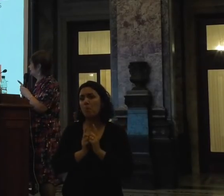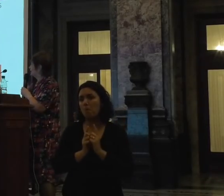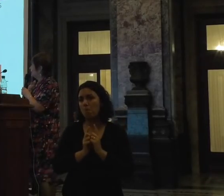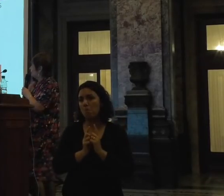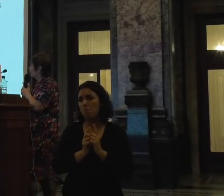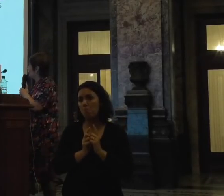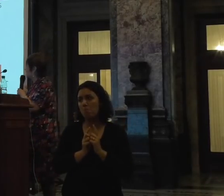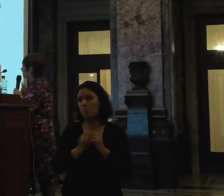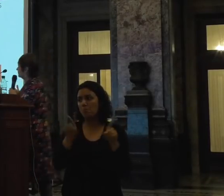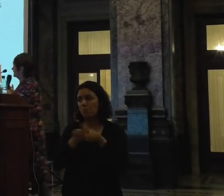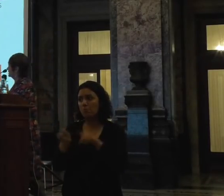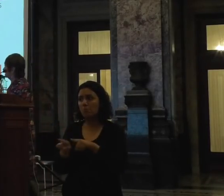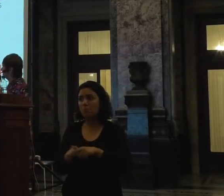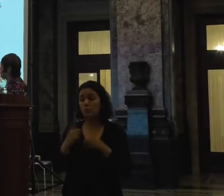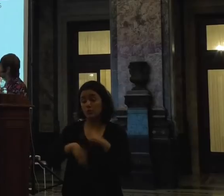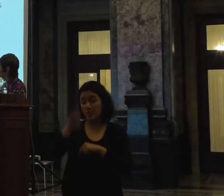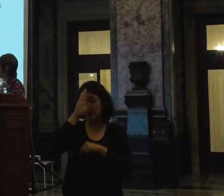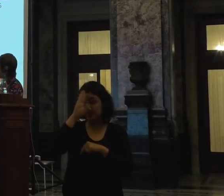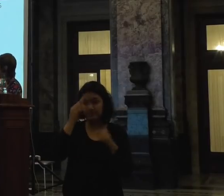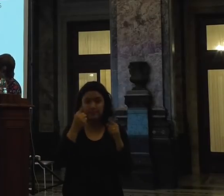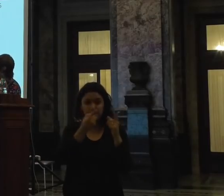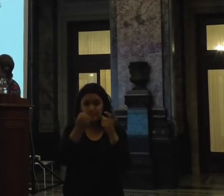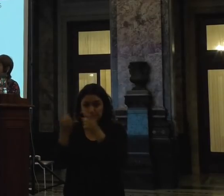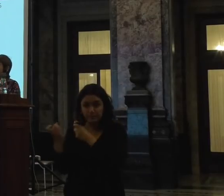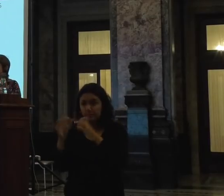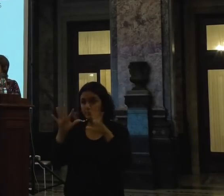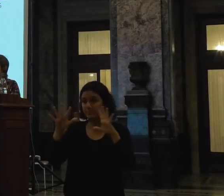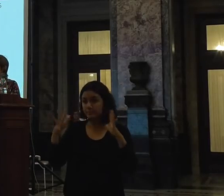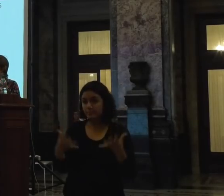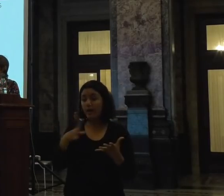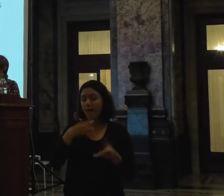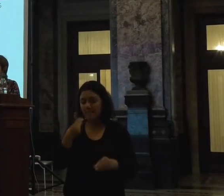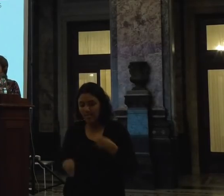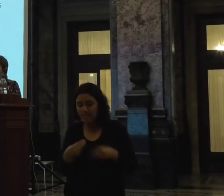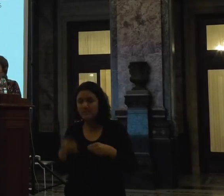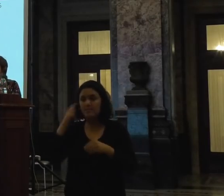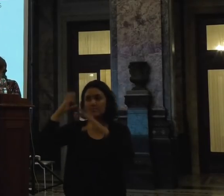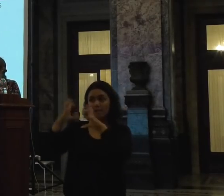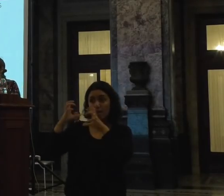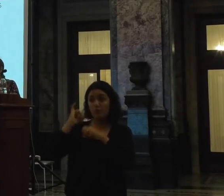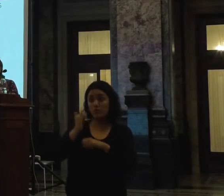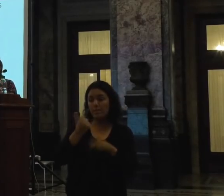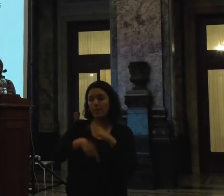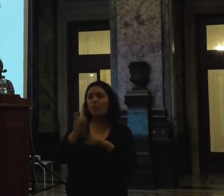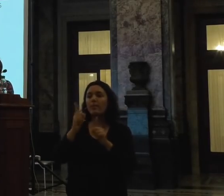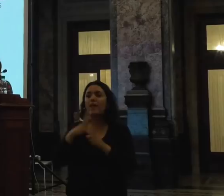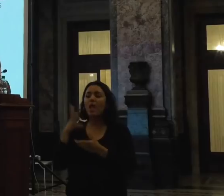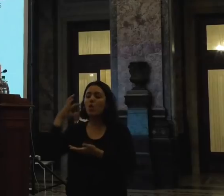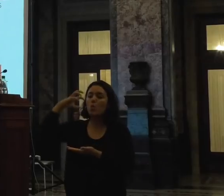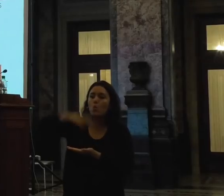Es decir, por un lado el aprendizaje perceptual nos dice que hay una plasticidad del cerebro, pero por otro hay una localidad,